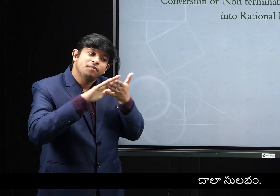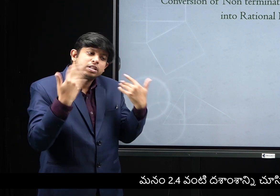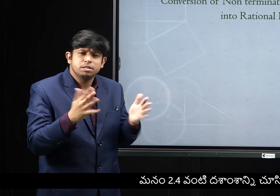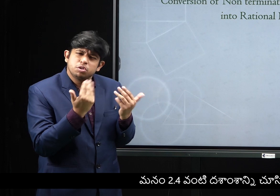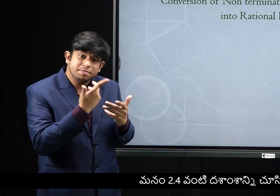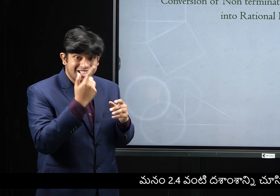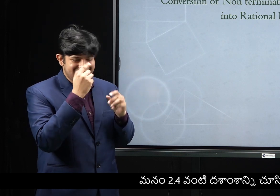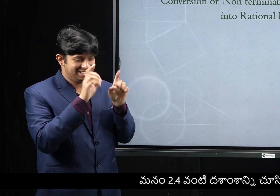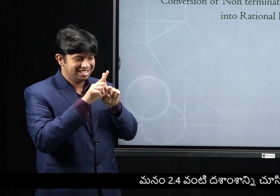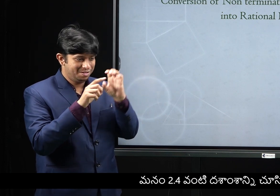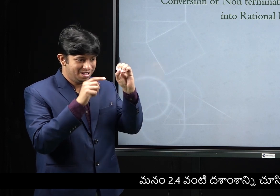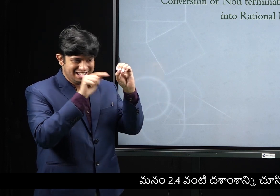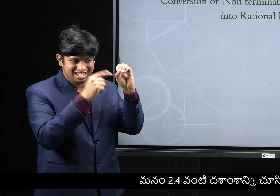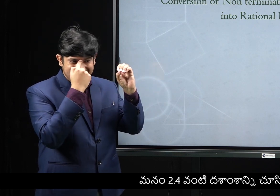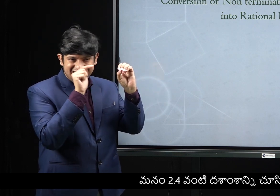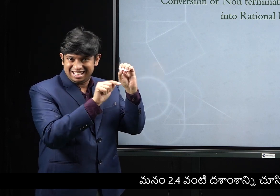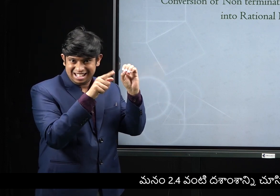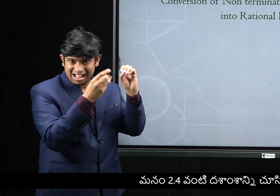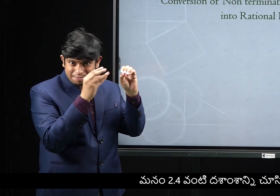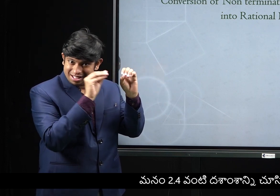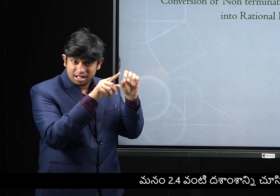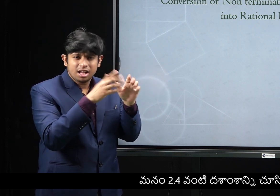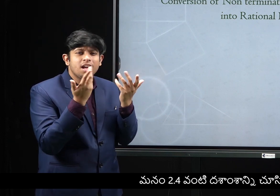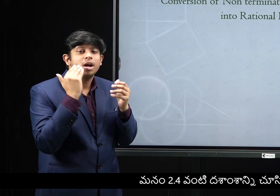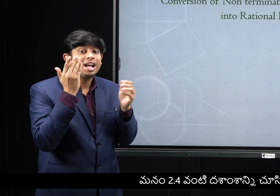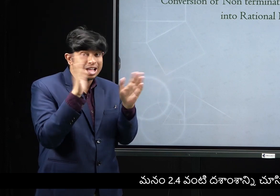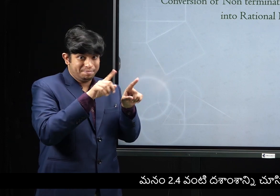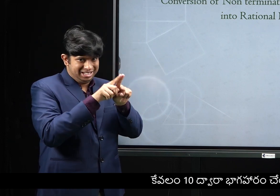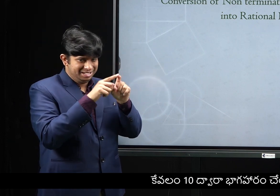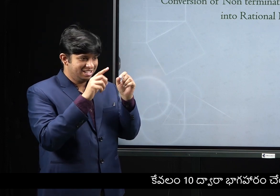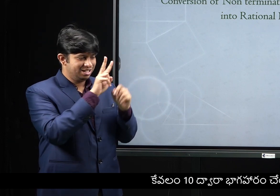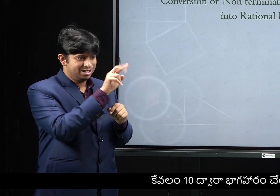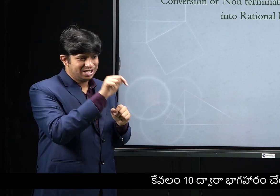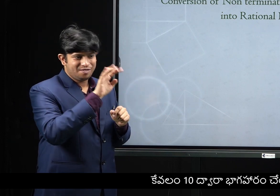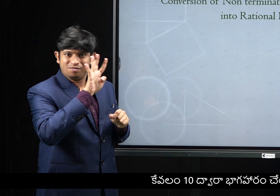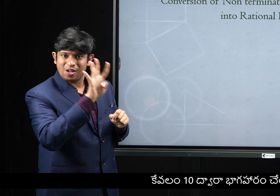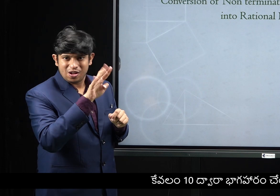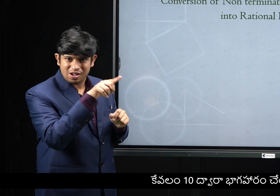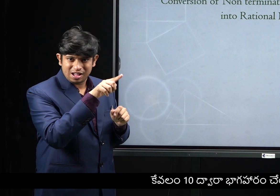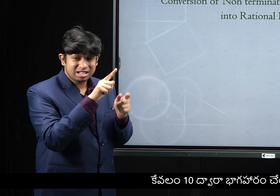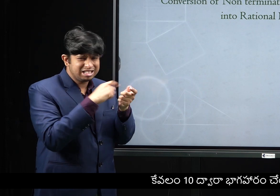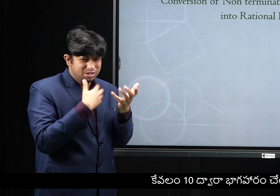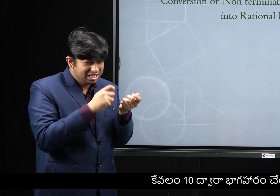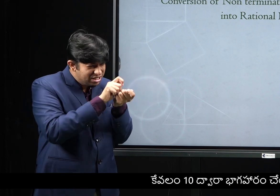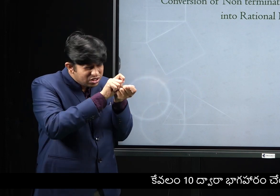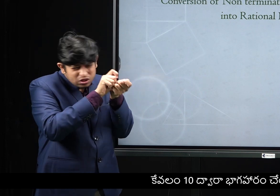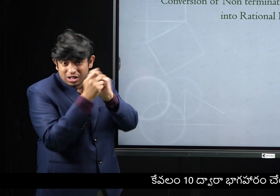మనం 2.4 వంటి దశాంశాన్ని చూసినప్పుడు కేవలం 10 ద్వారా భాగాహారం చేయటం